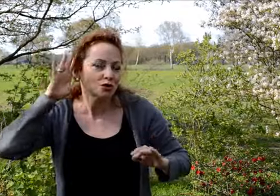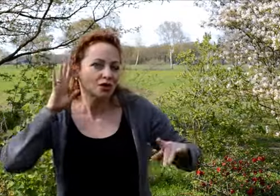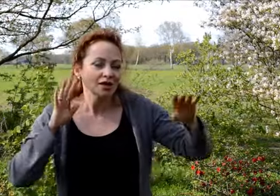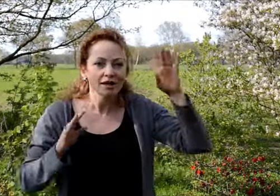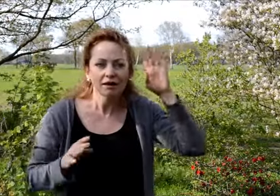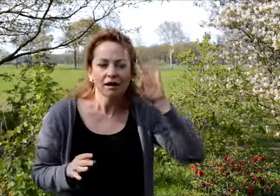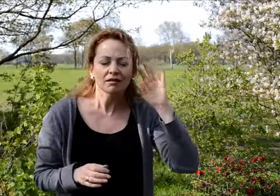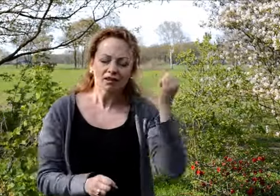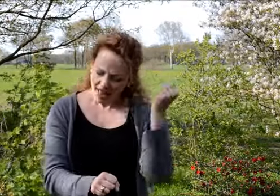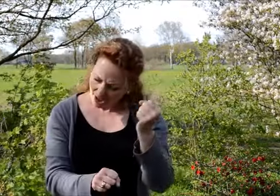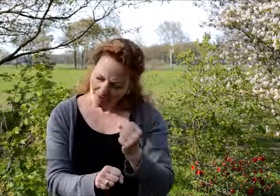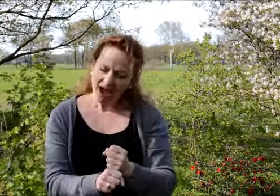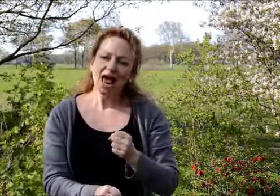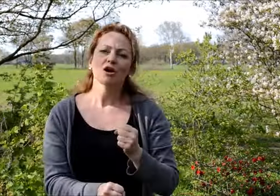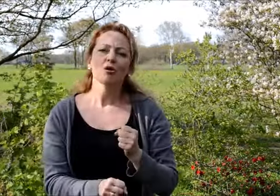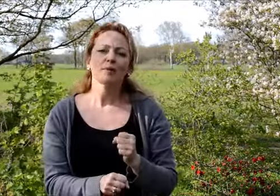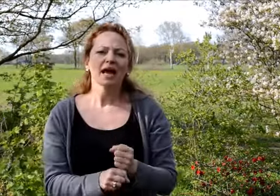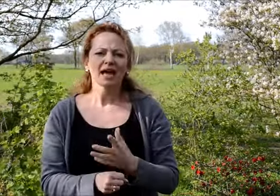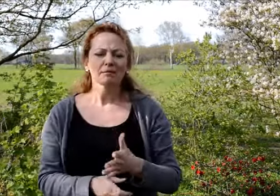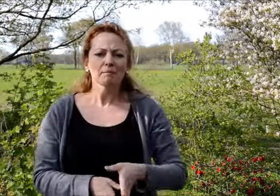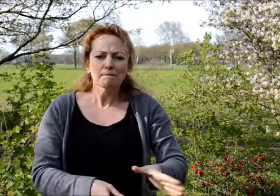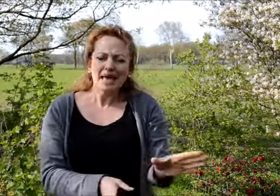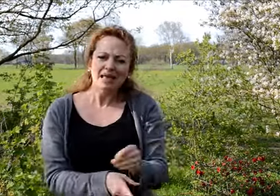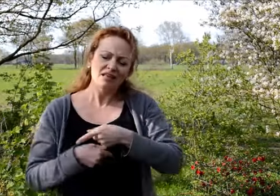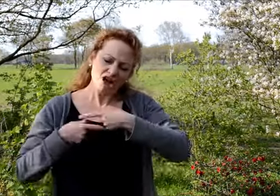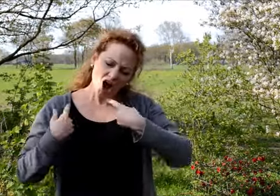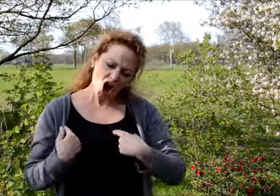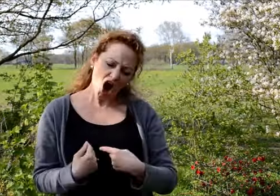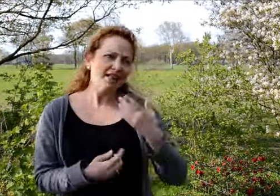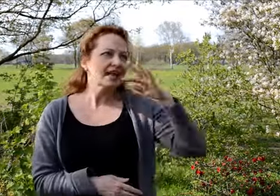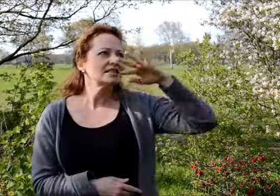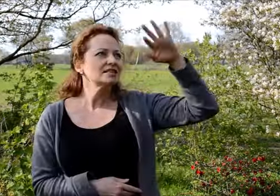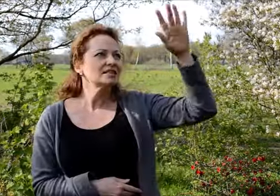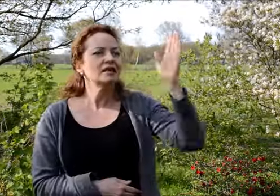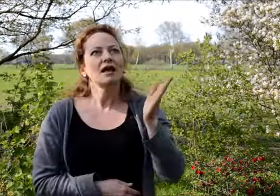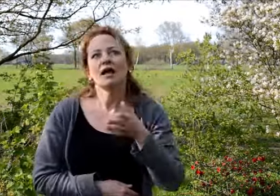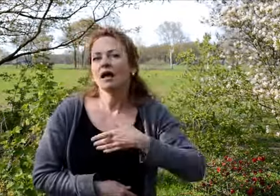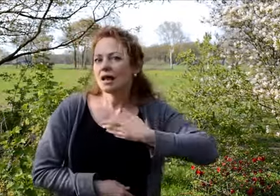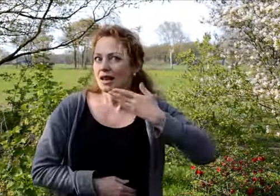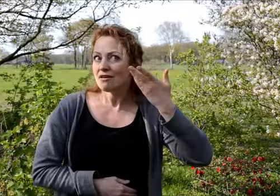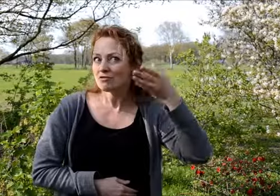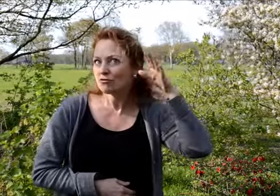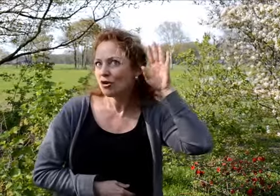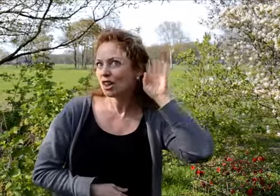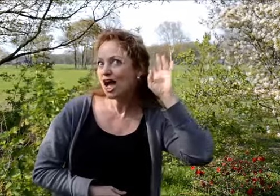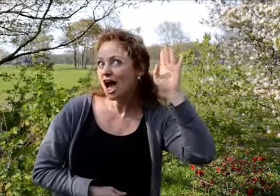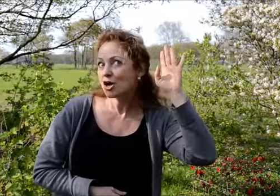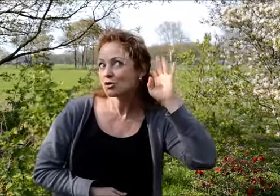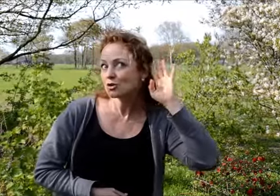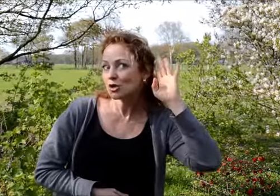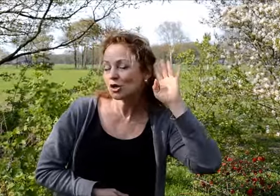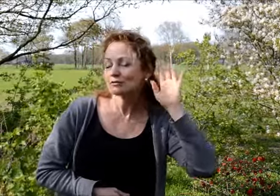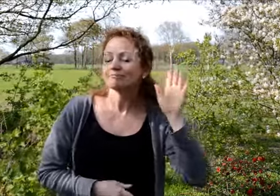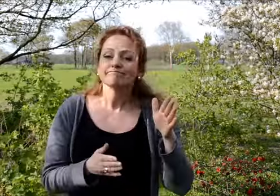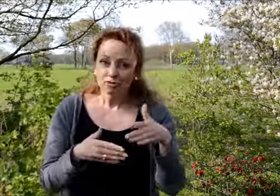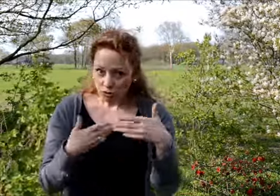in ieder oor, dat waar ik oprecht met hart en ziel en liefdevol luistert, zo